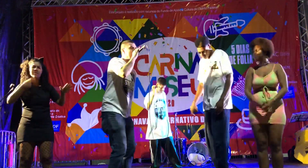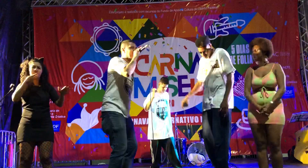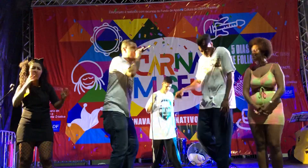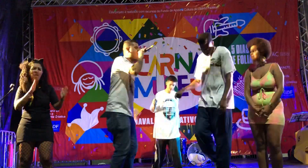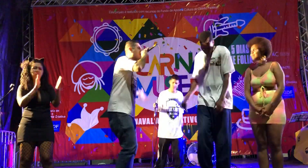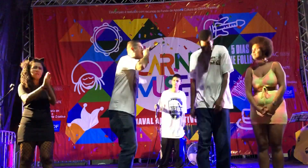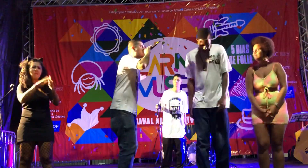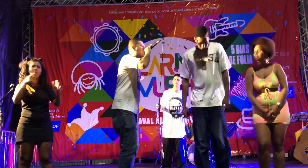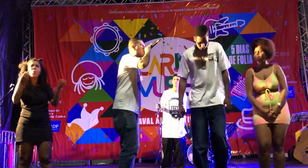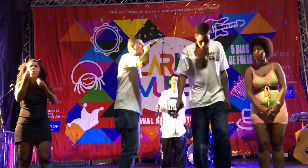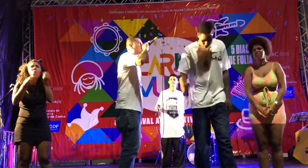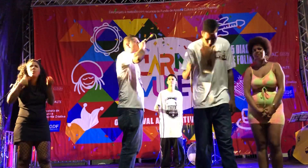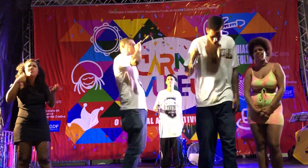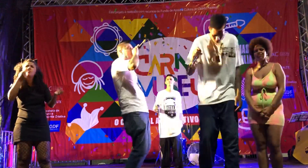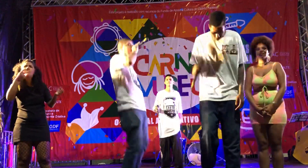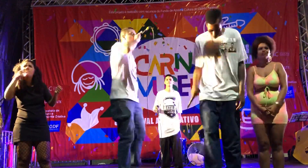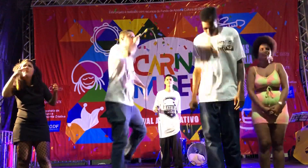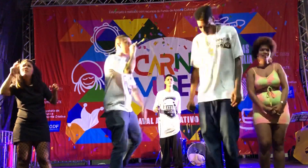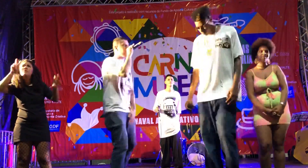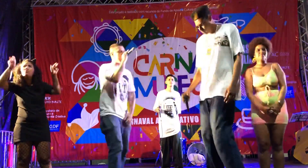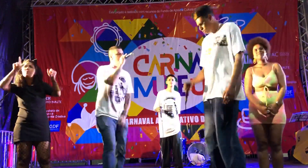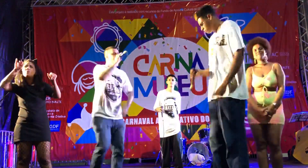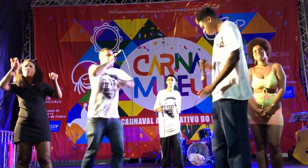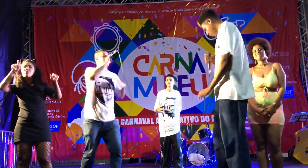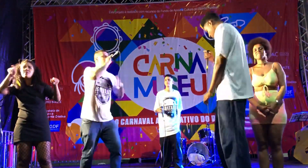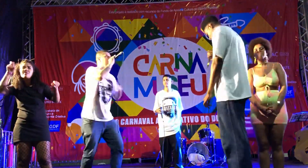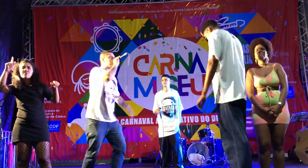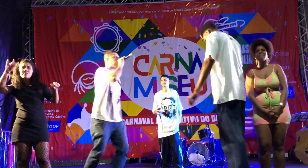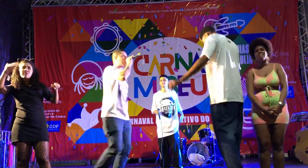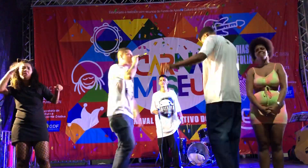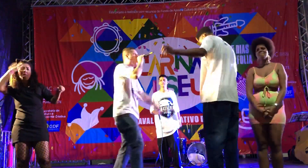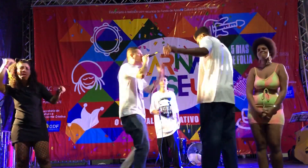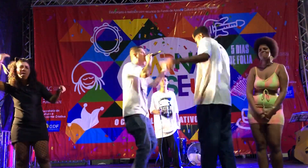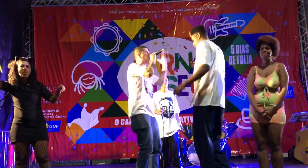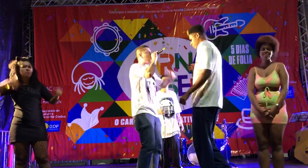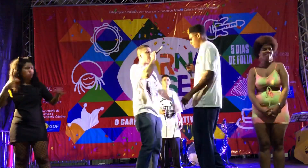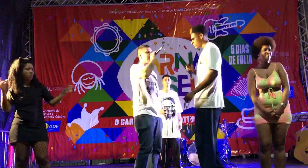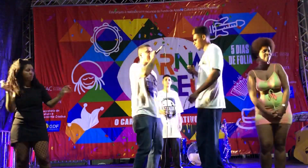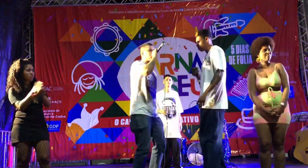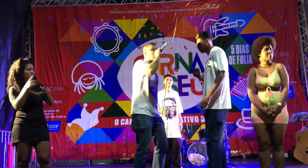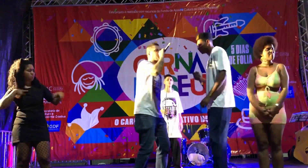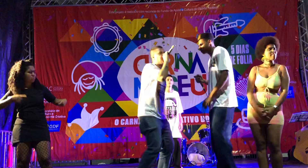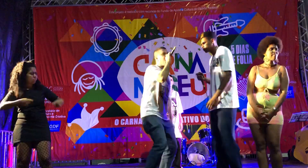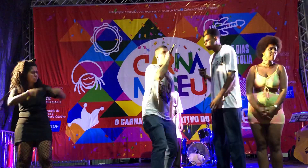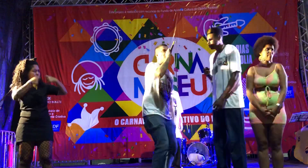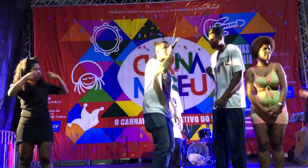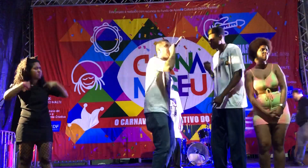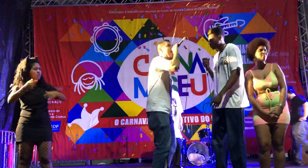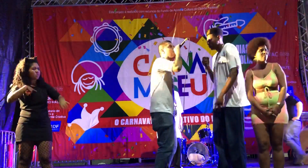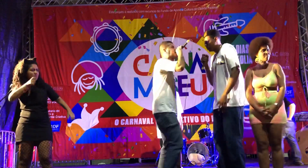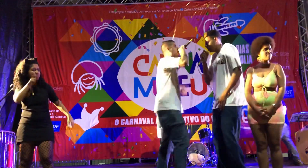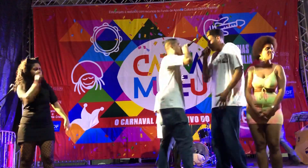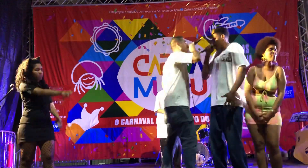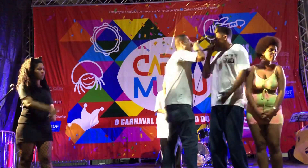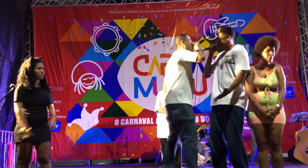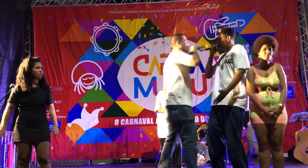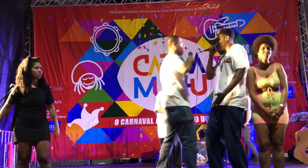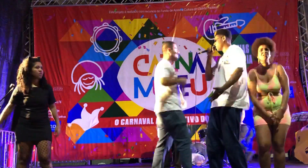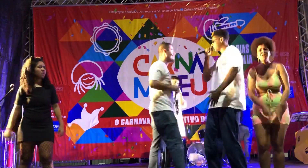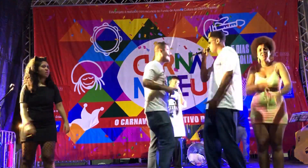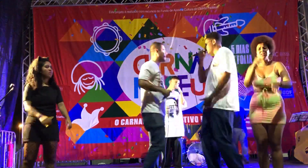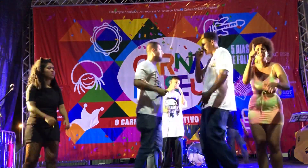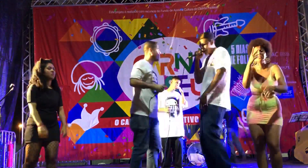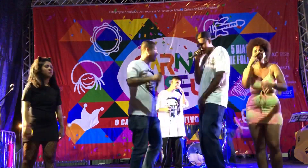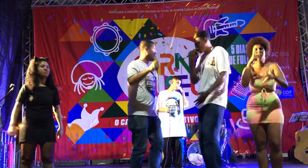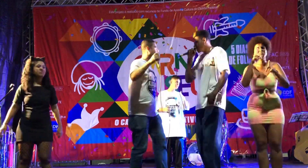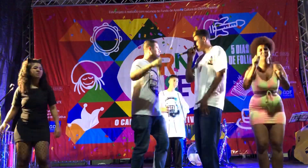é que é piadinha? Eu falei de Luiz Gonzaga. Demorou, eu tô pronto pro tiroteio, pode vir que eu tô tipo bonde do Mengão sem freio. Tá tipo